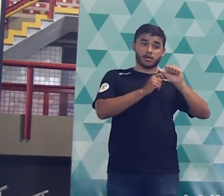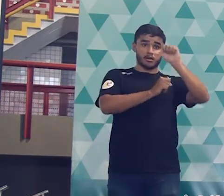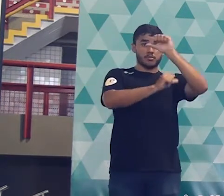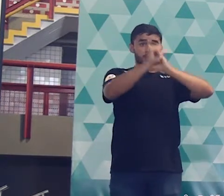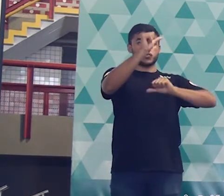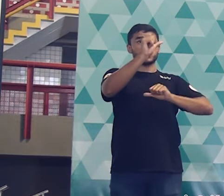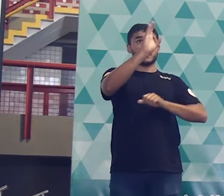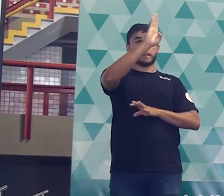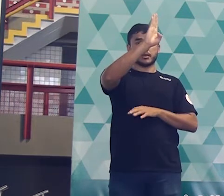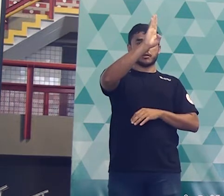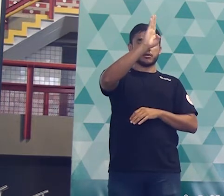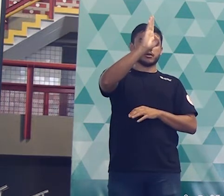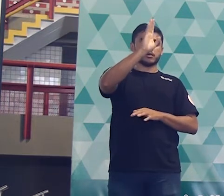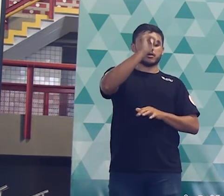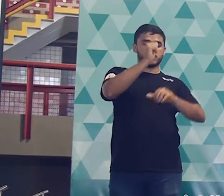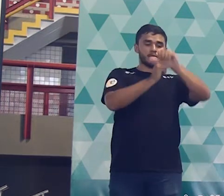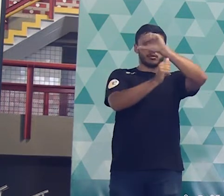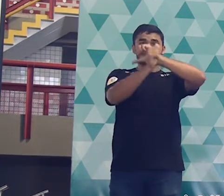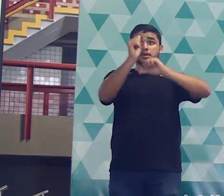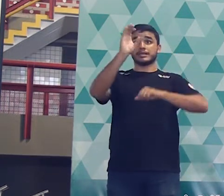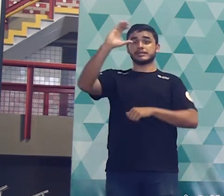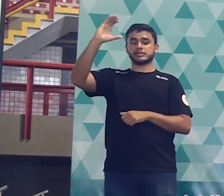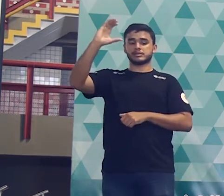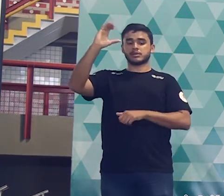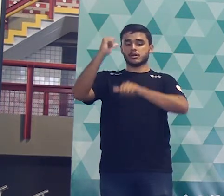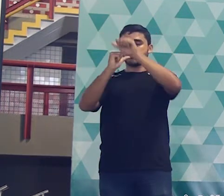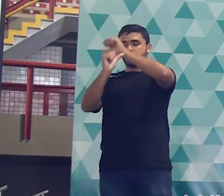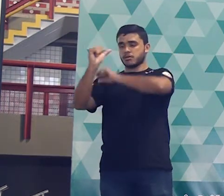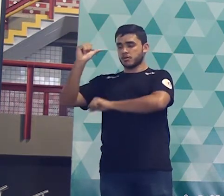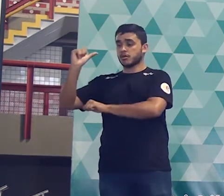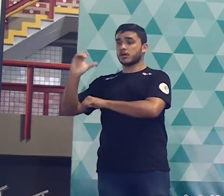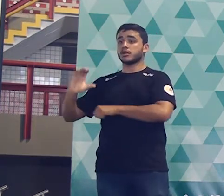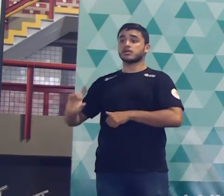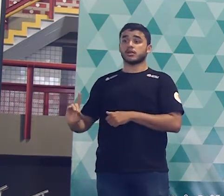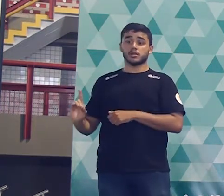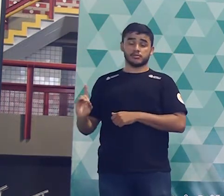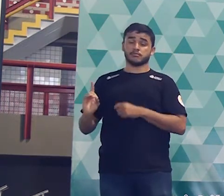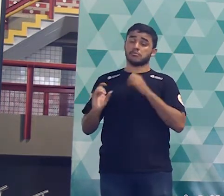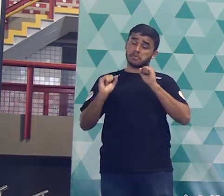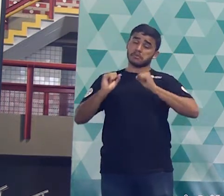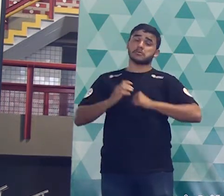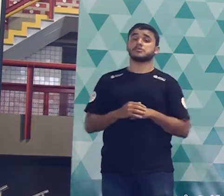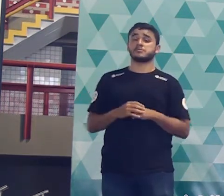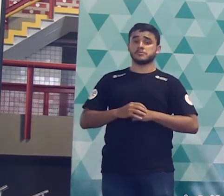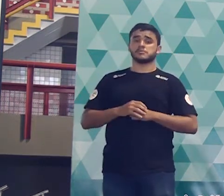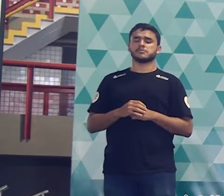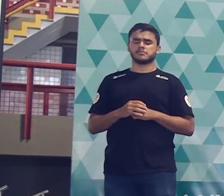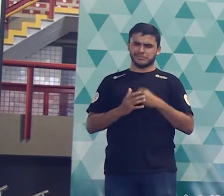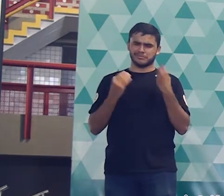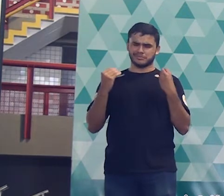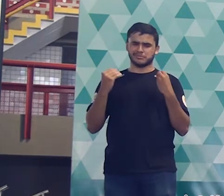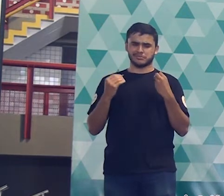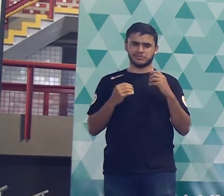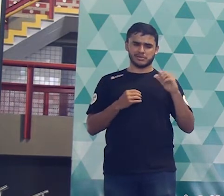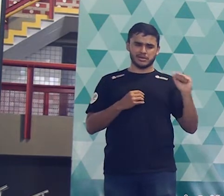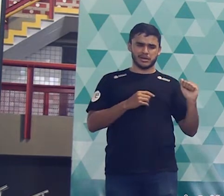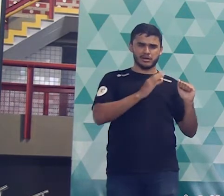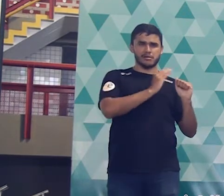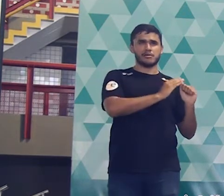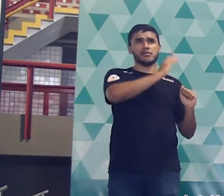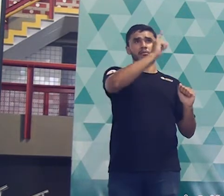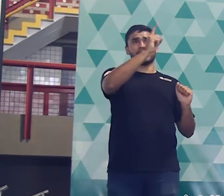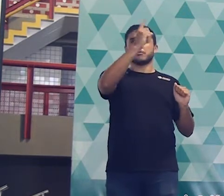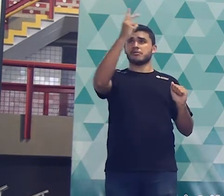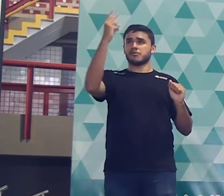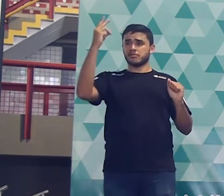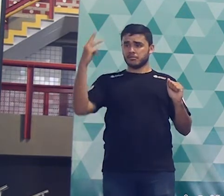em B, o B se transforma em C e o C se transforma em D. Vala-me Deus do céu, Levi, para que essa ruma de etapas?